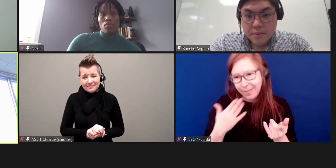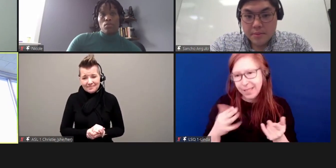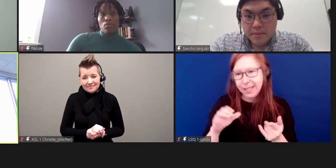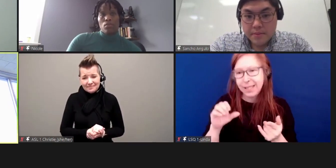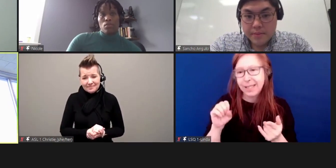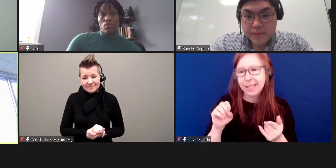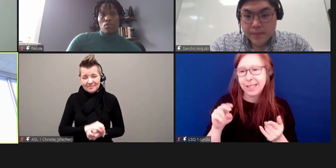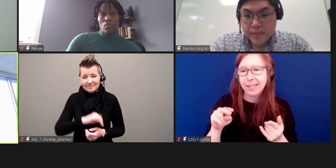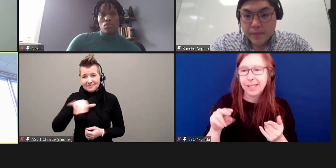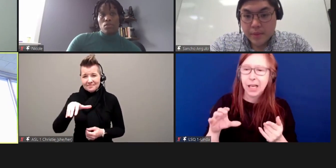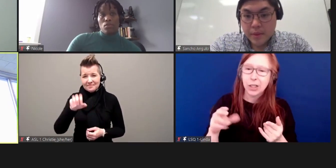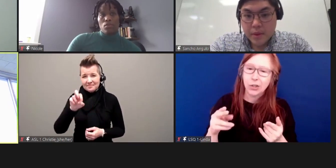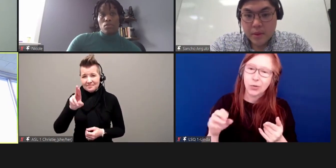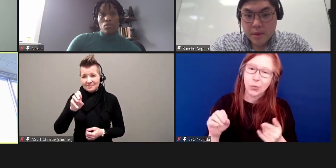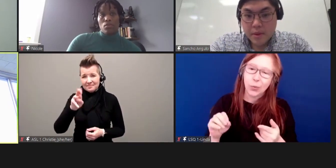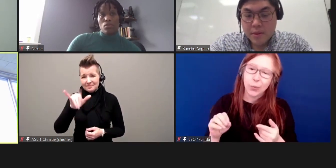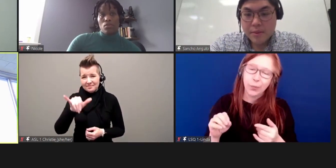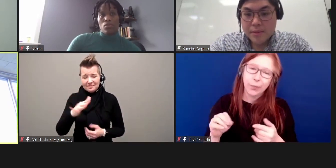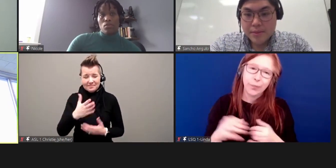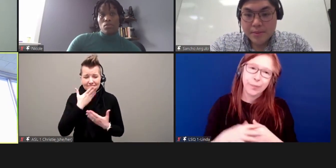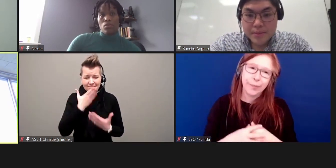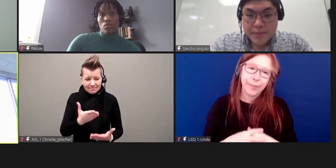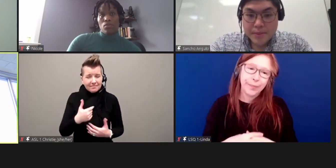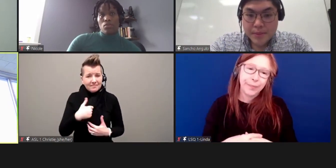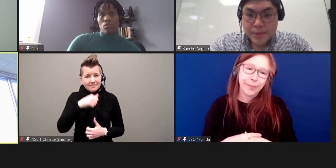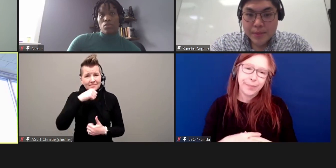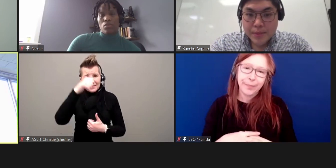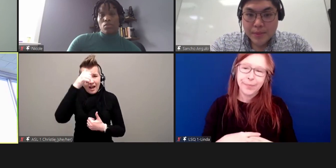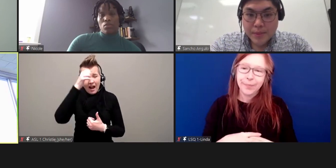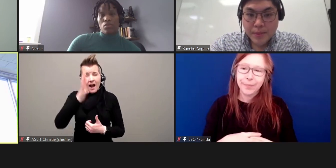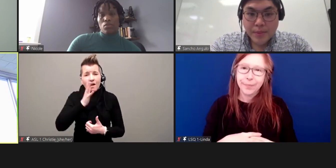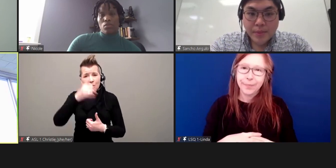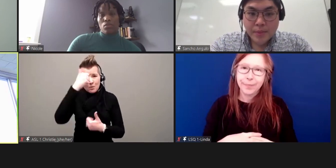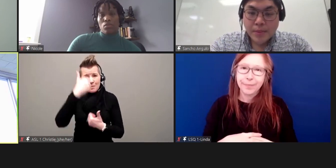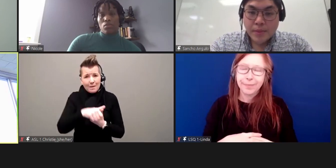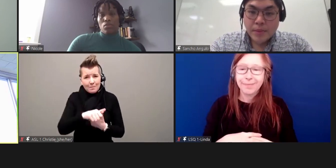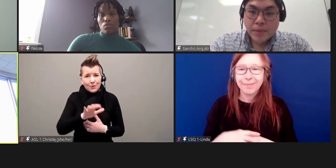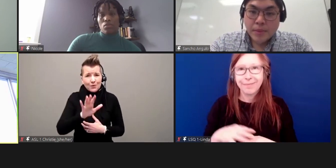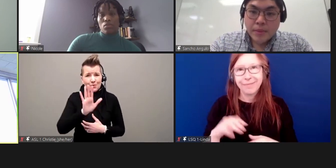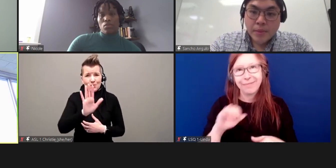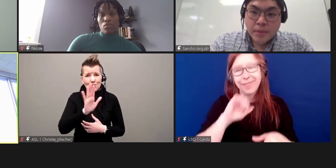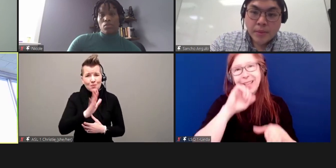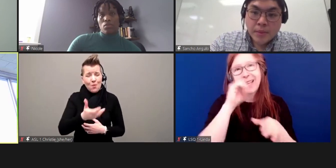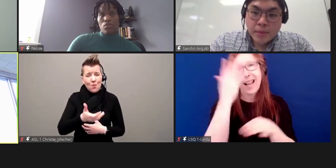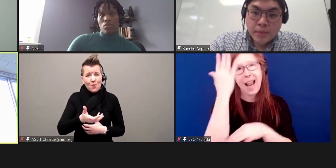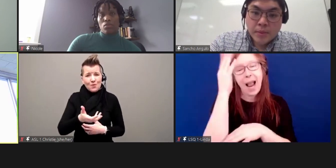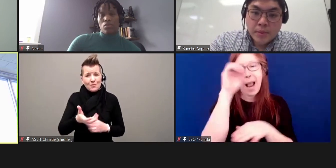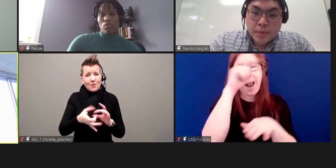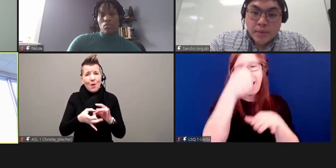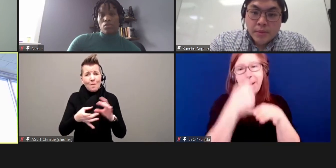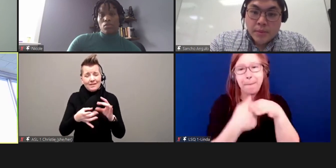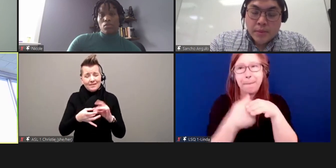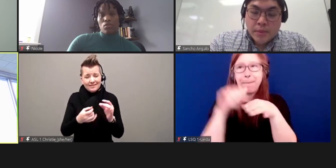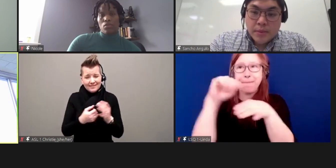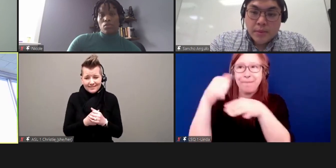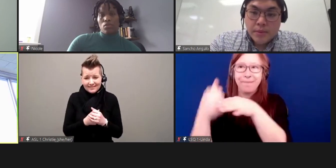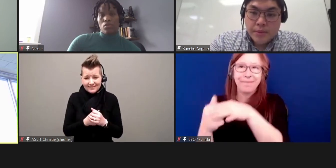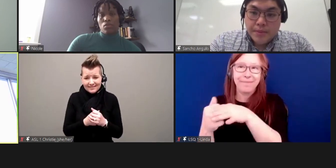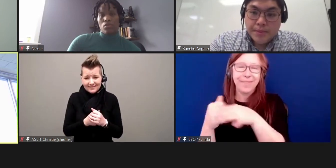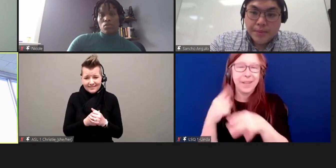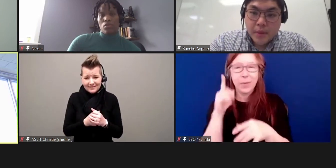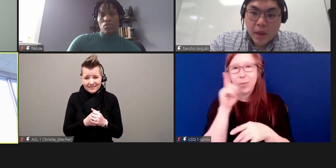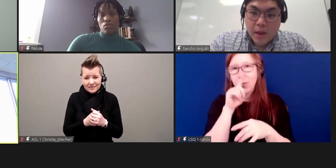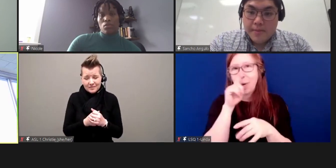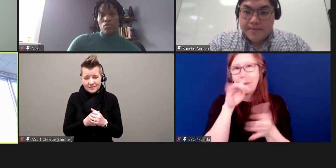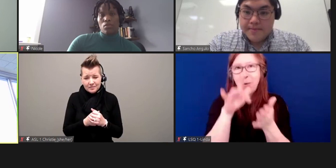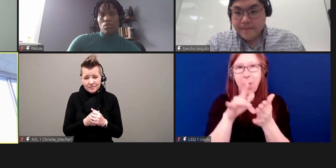sit. That's never heard that one before, and that's very powerful. Planter des arbres sous lesquels on ne pourra pas s'abriter. J'ai déjà